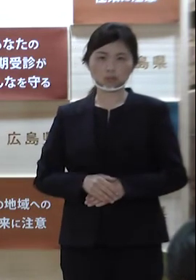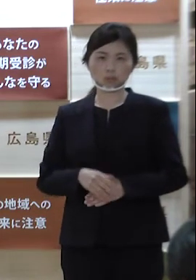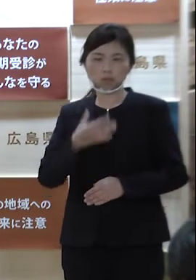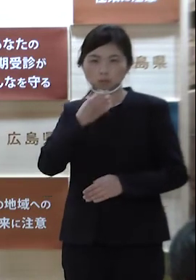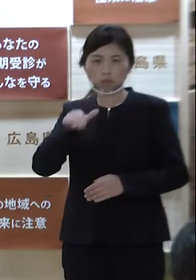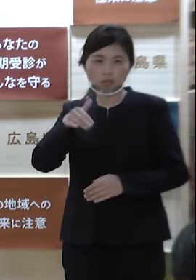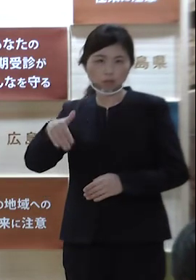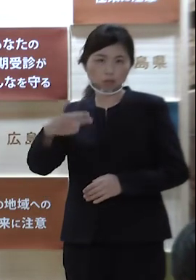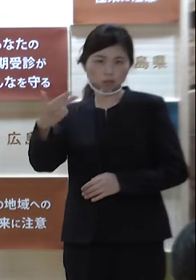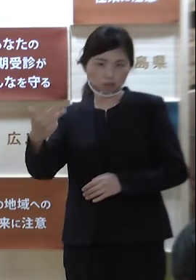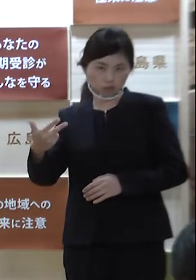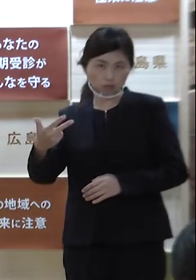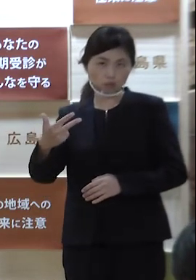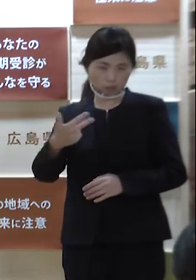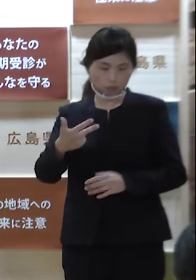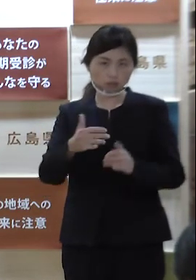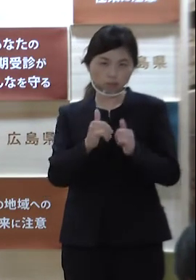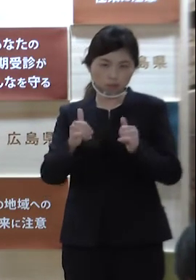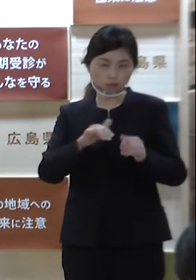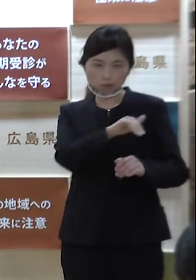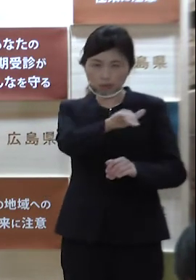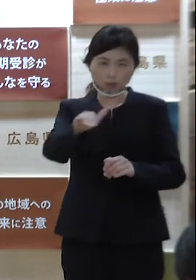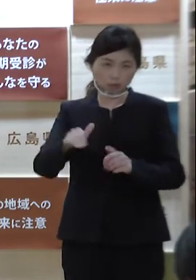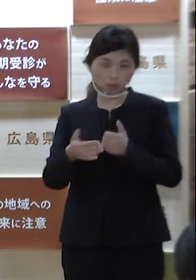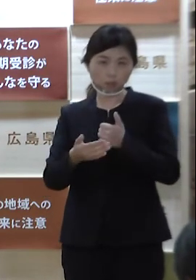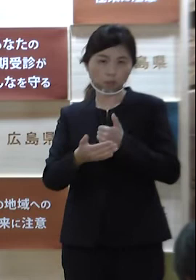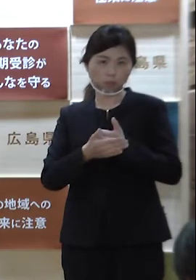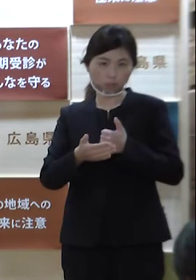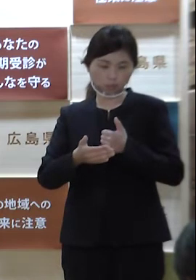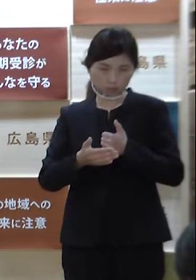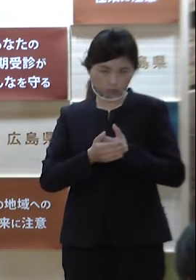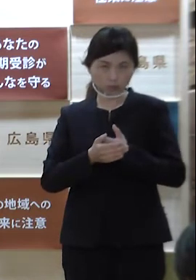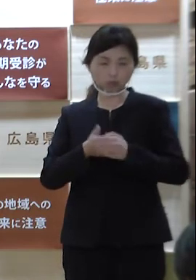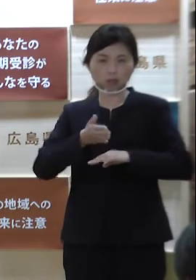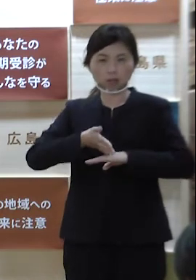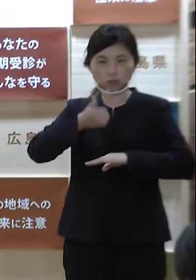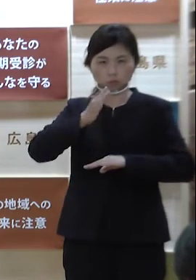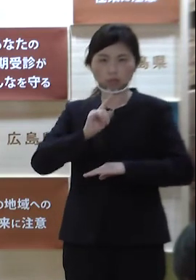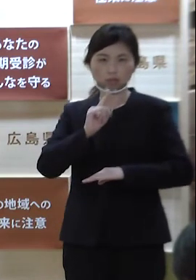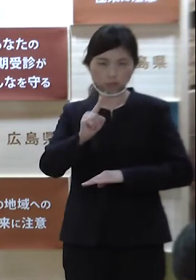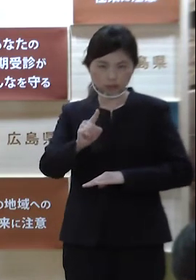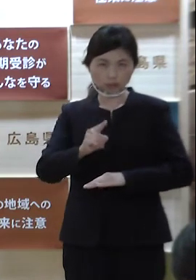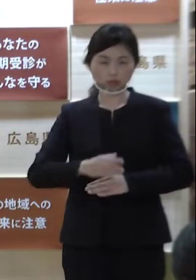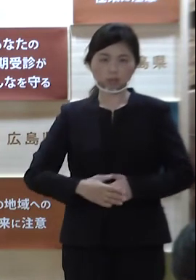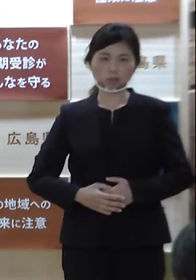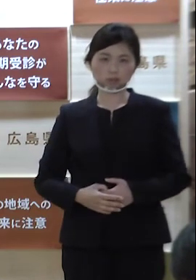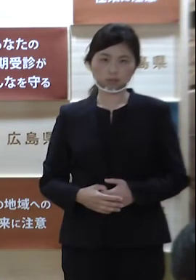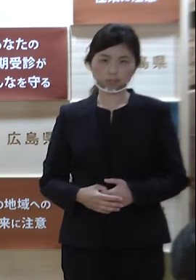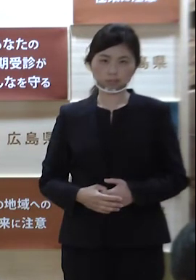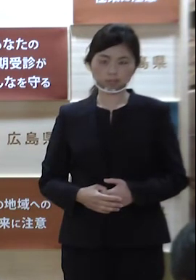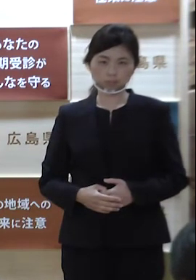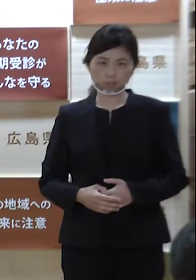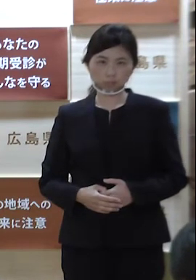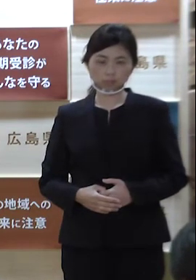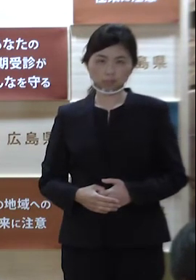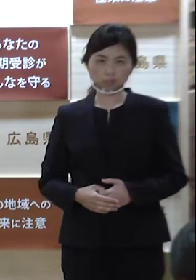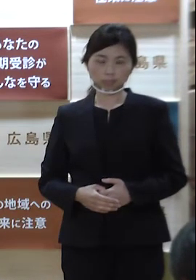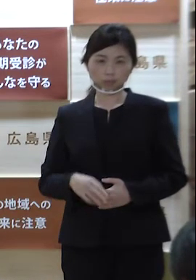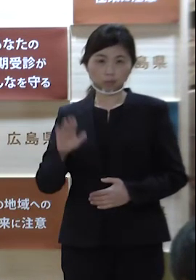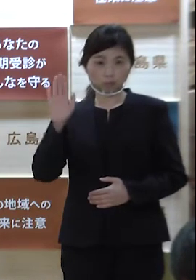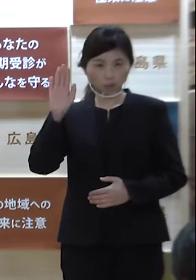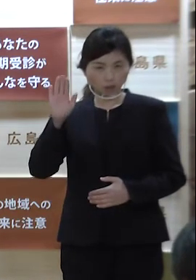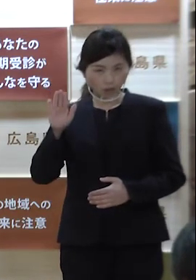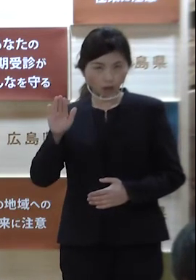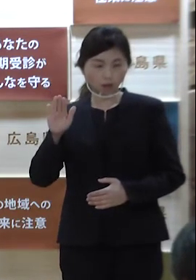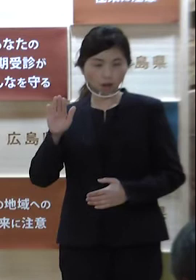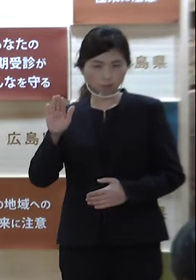市、また福山市民の皆様のご協力に対し厚く御礼を申し上げます。なお、これから年